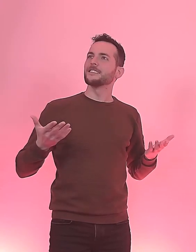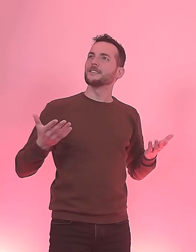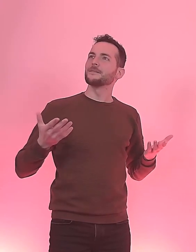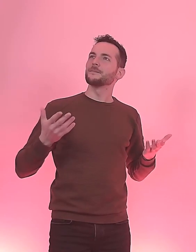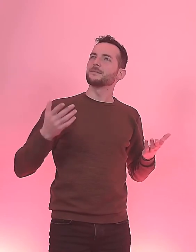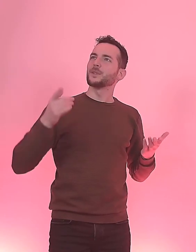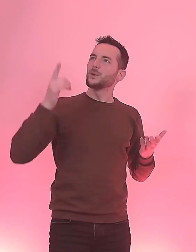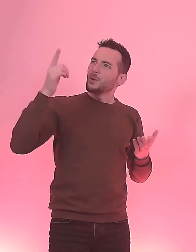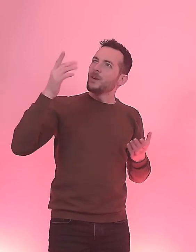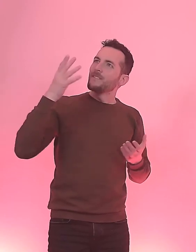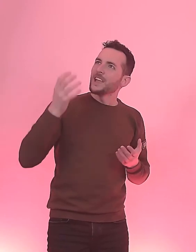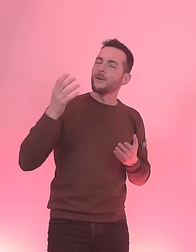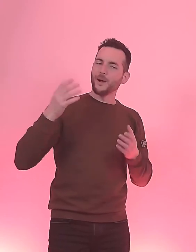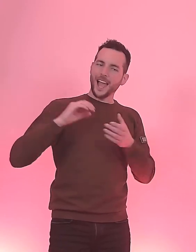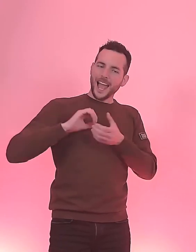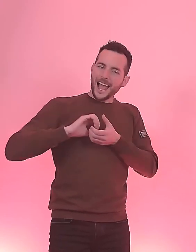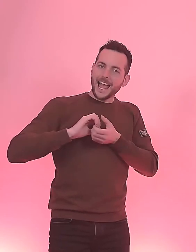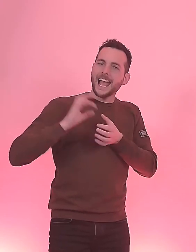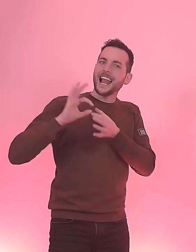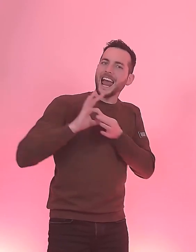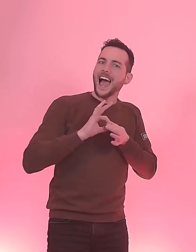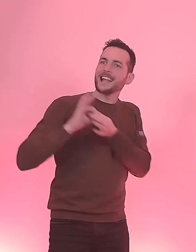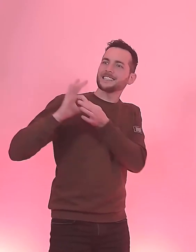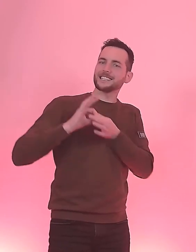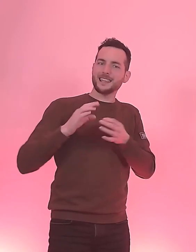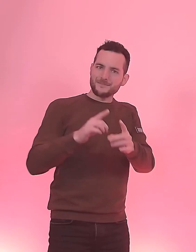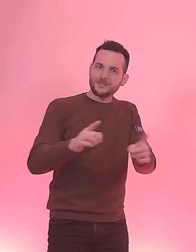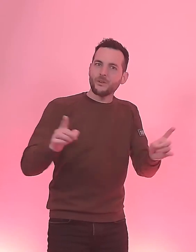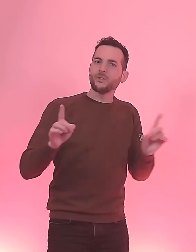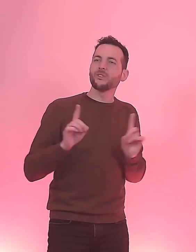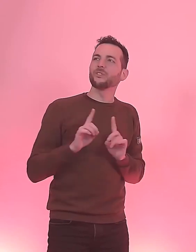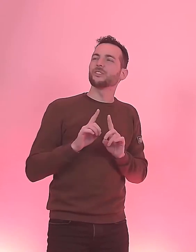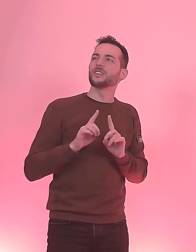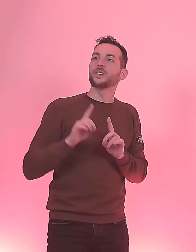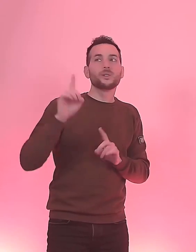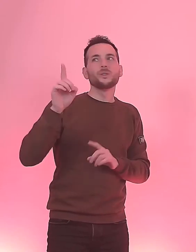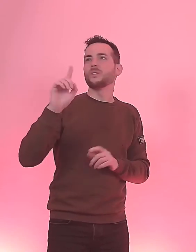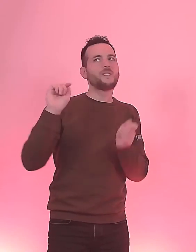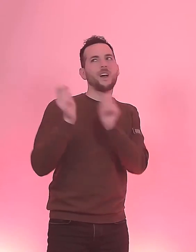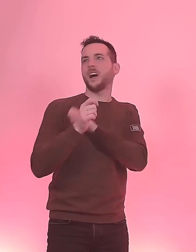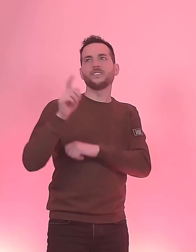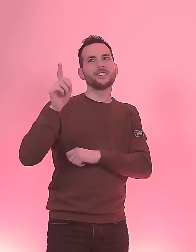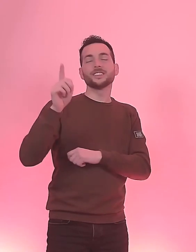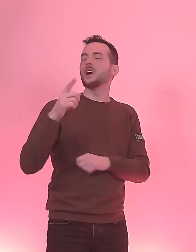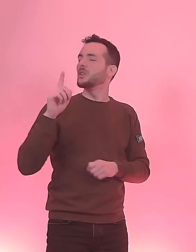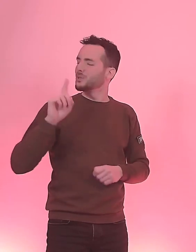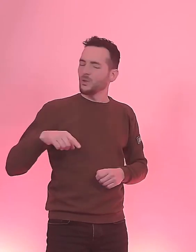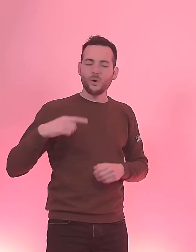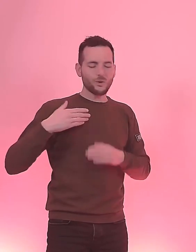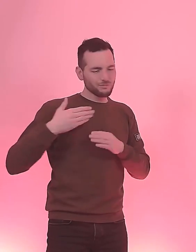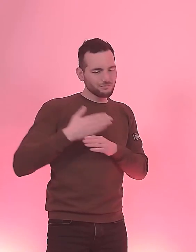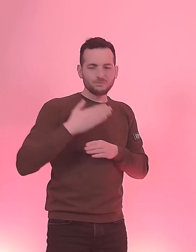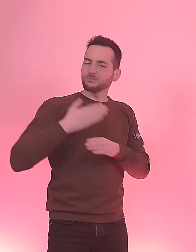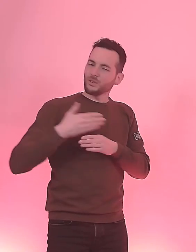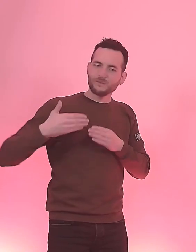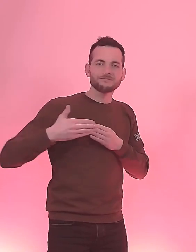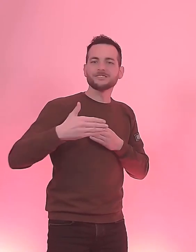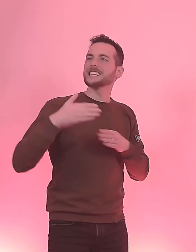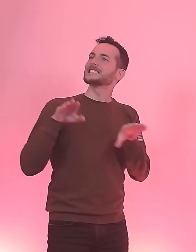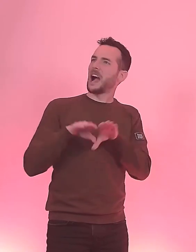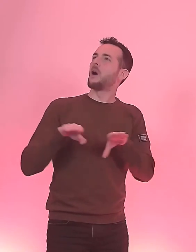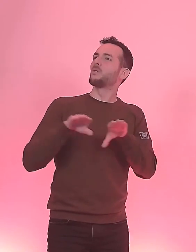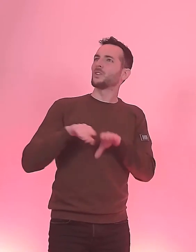natuur wil de relatie met ons u bent niet veranderd u bent nog steeds dezelfde u bent een god van